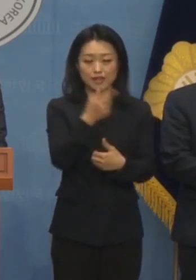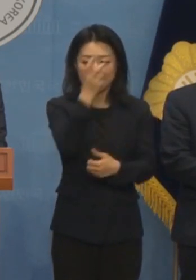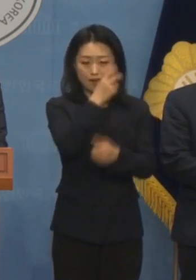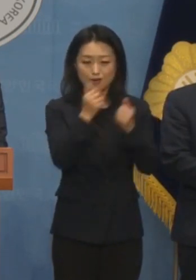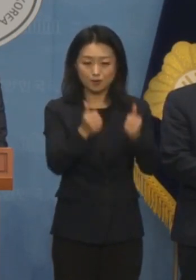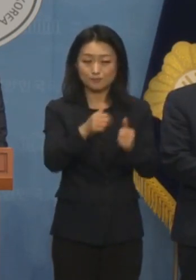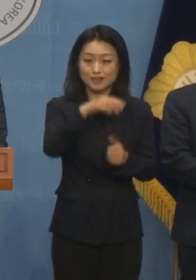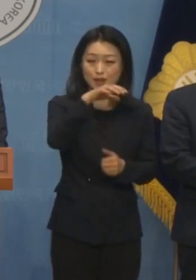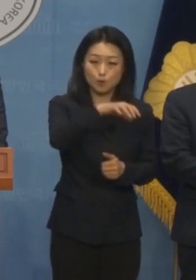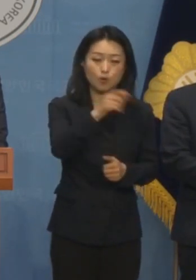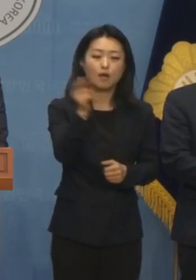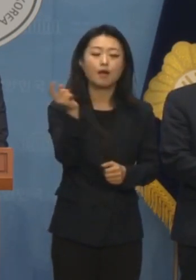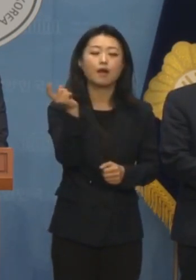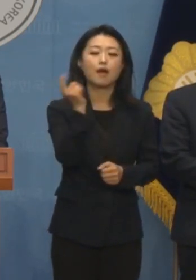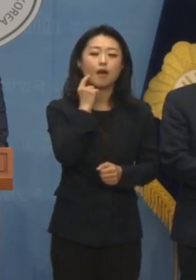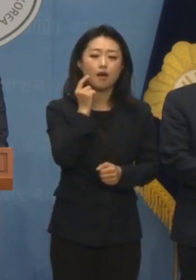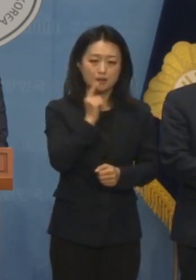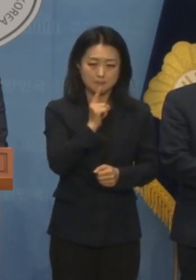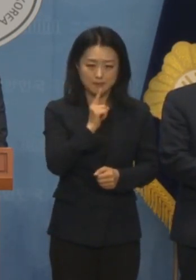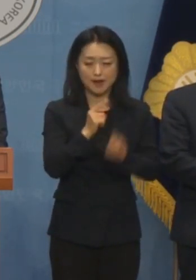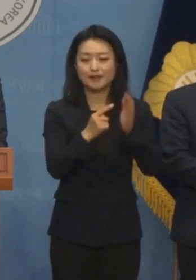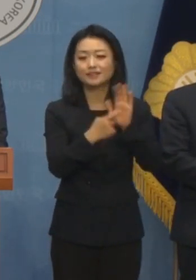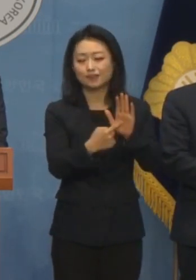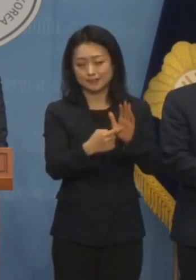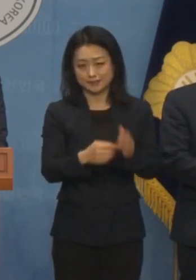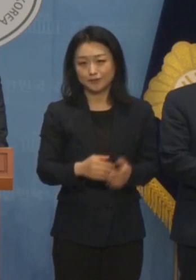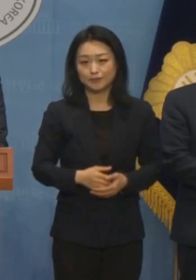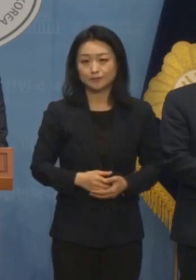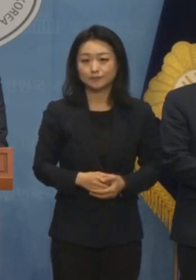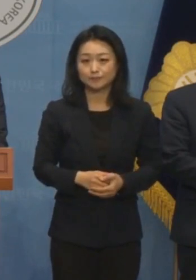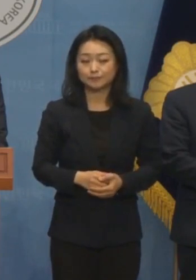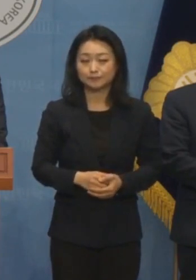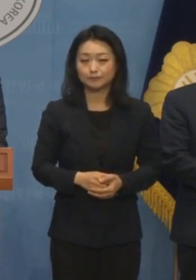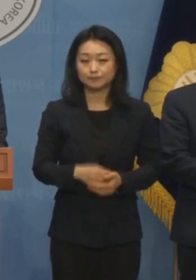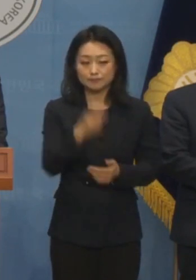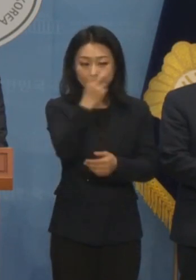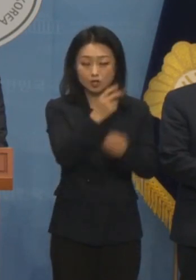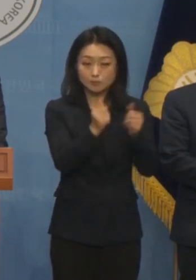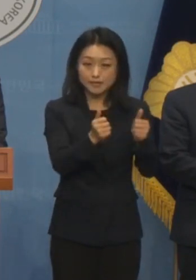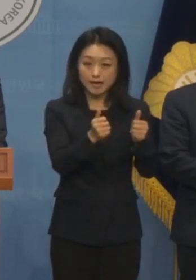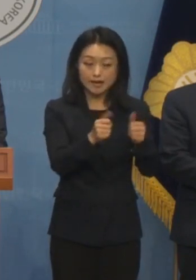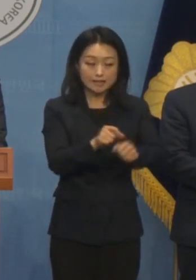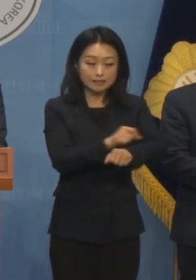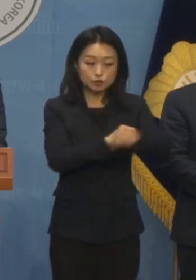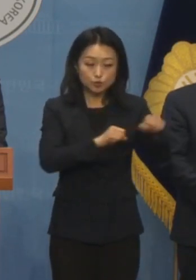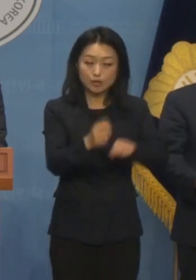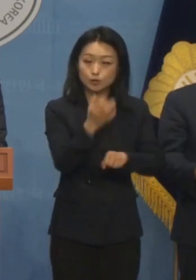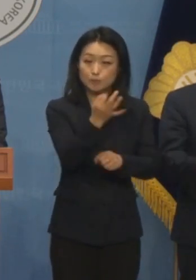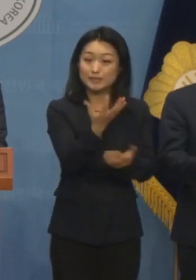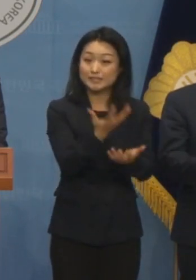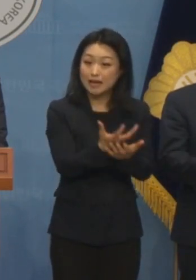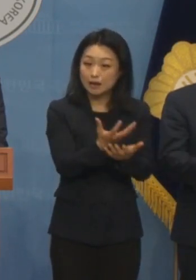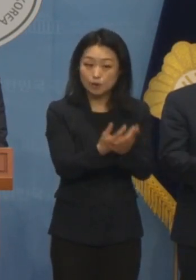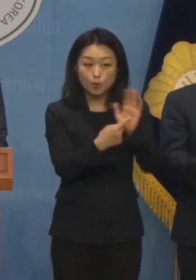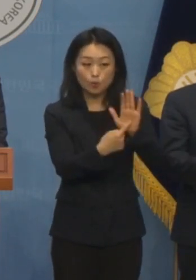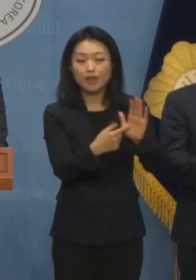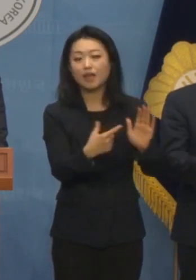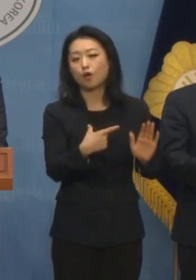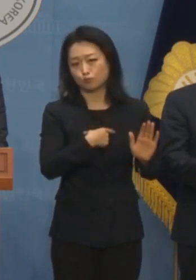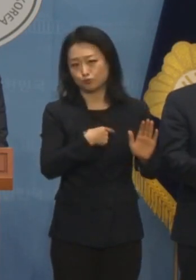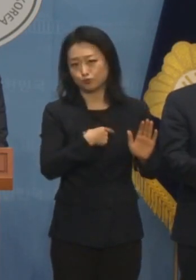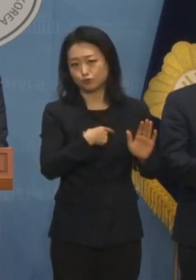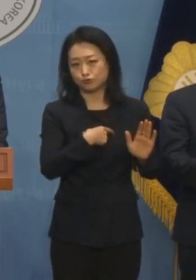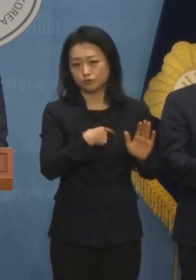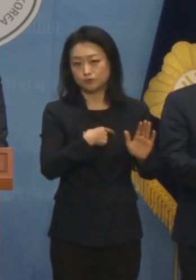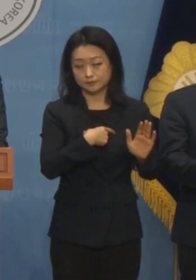주장이 거짓말이었다는 점이 밝혀진 것입니다. 검찰은 올해도 특활비에 대한 자료 공개를 거부하며